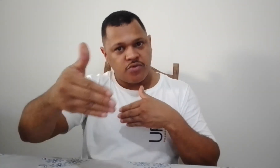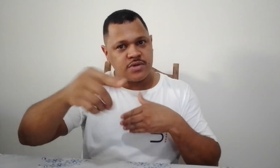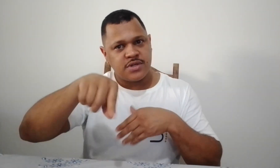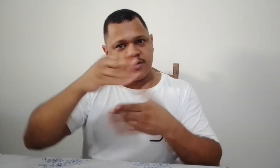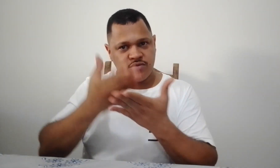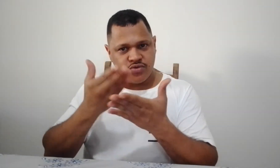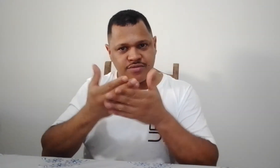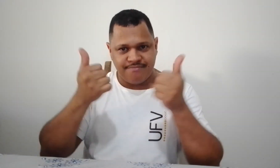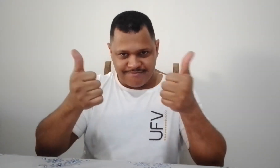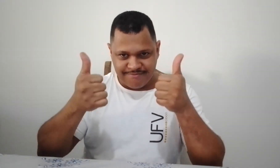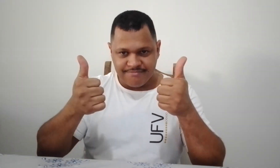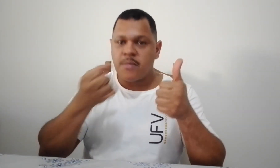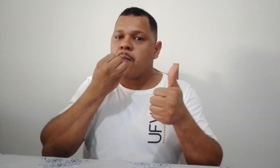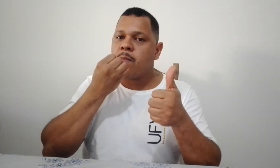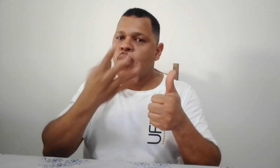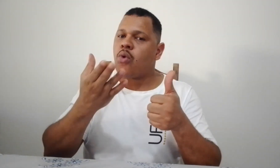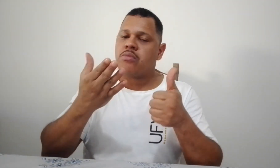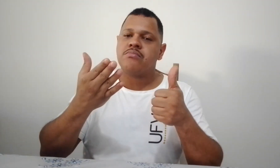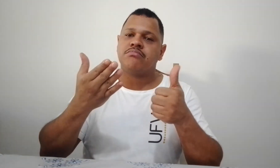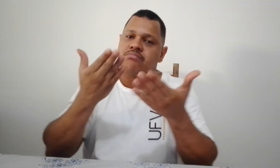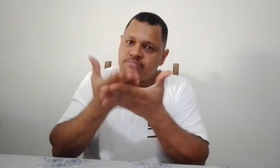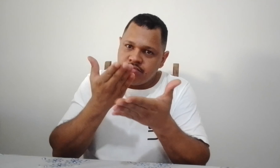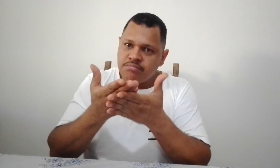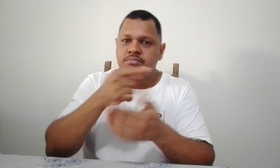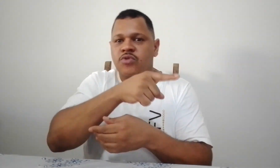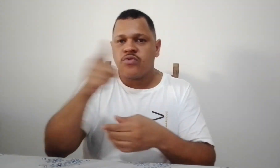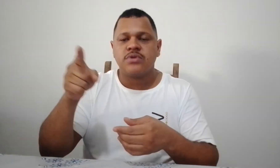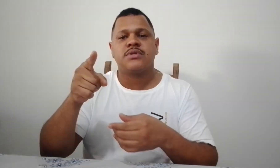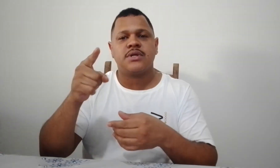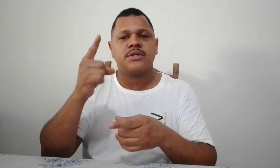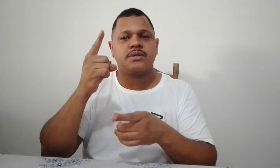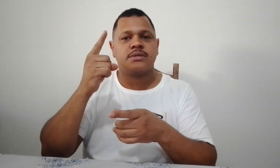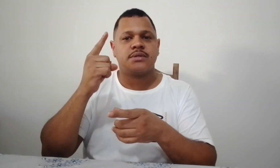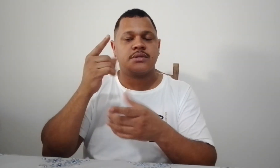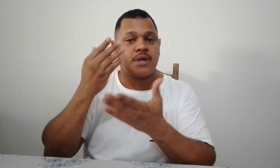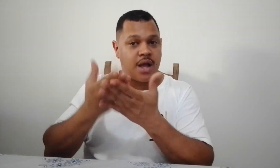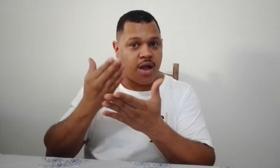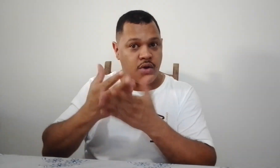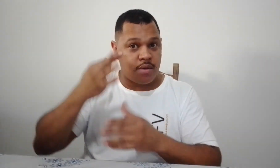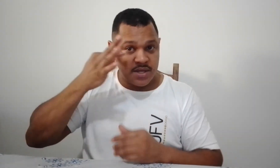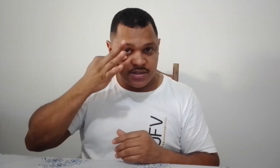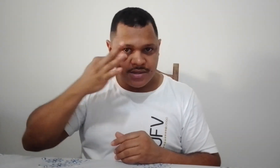Bom, então, bons estudos. A gente se vê na nossa aula síncrona e até mais.